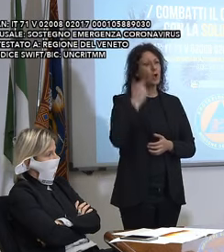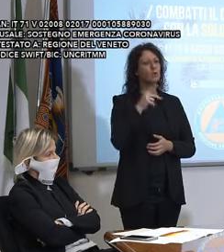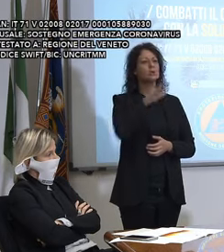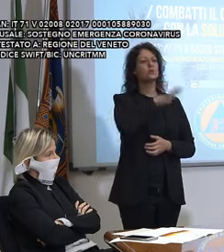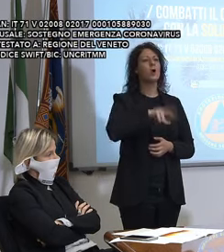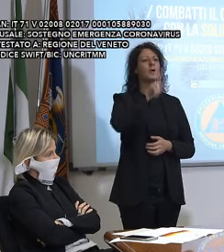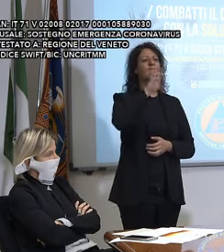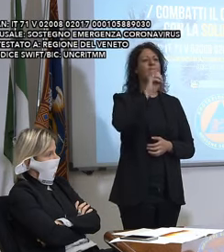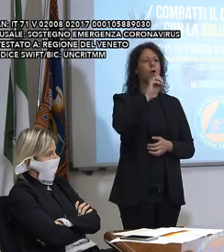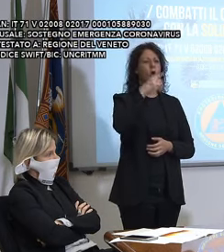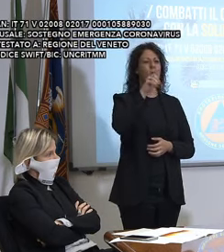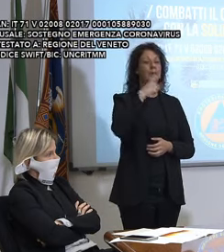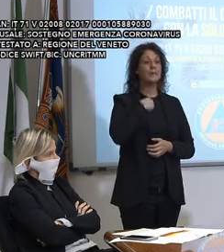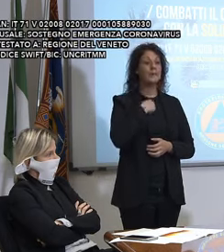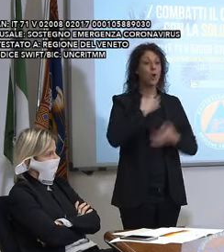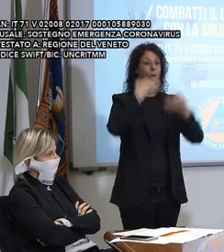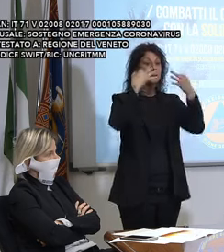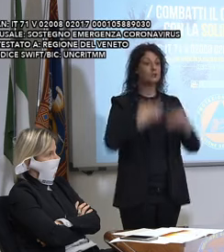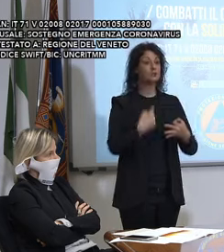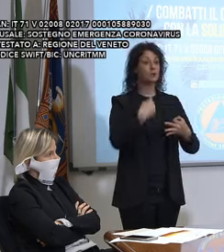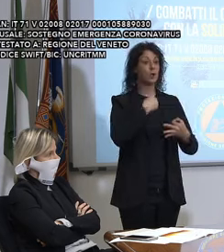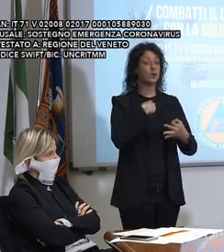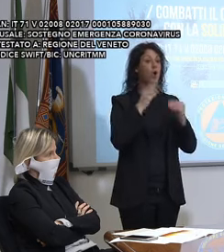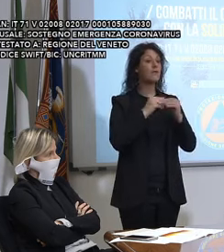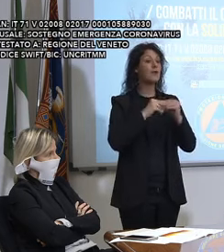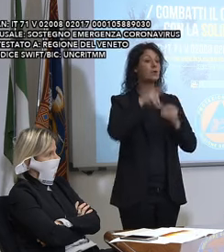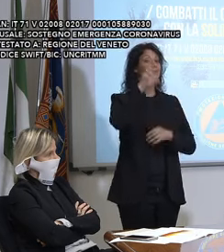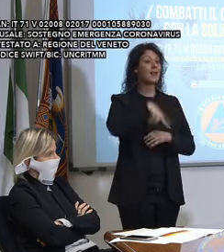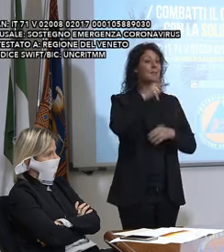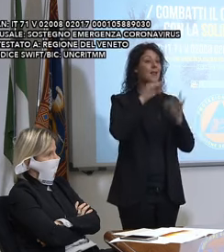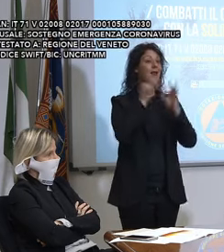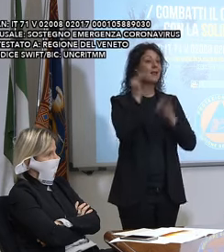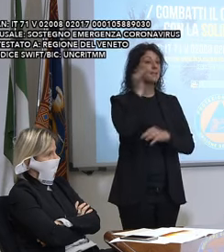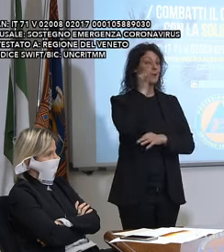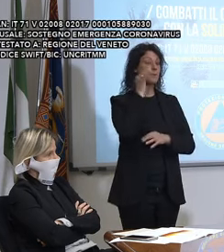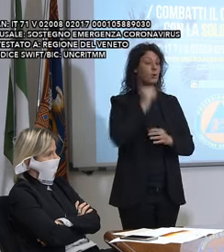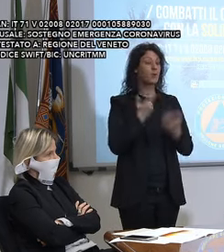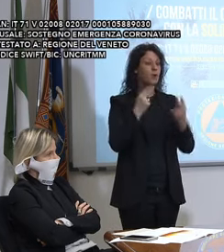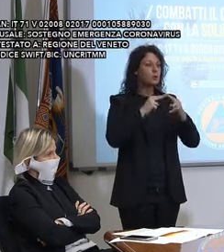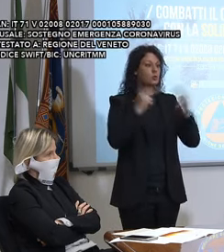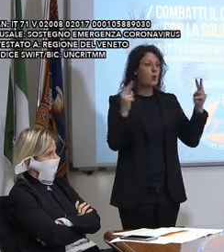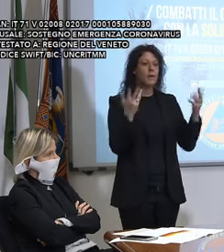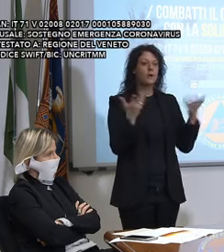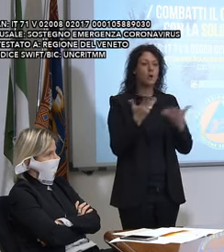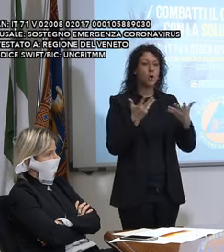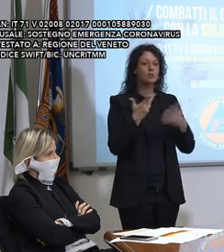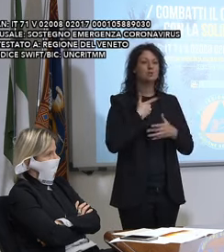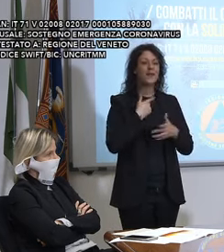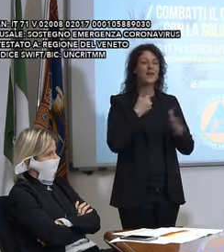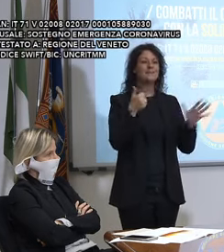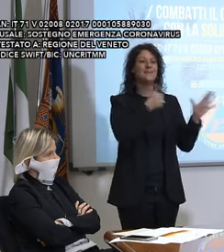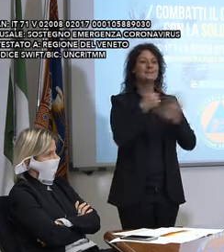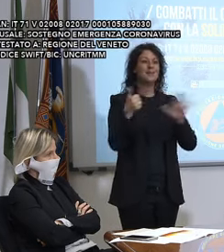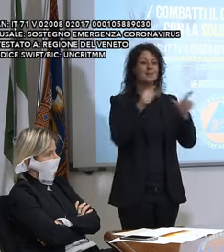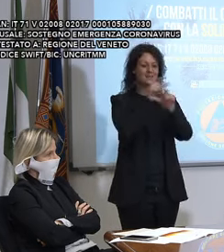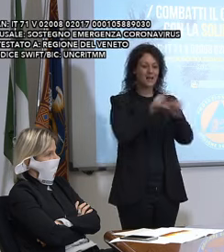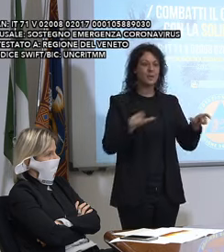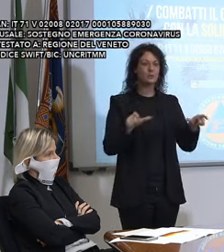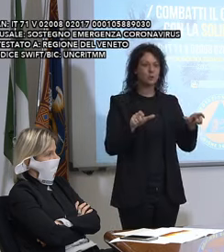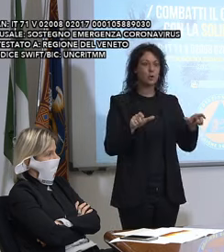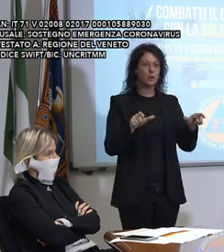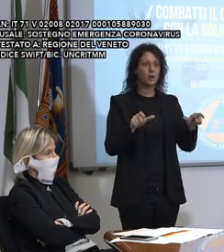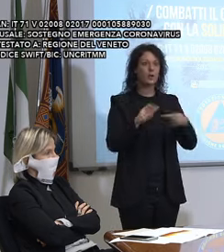di fare i 3.000 tamponi contro le linee guida, abbiamo scoperto che avevamo 66 asintomatici